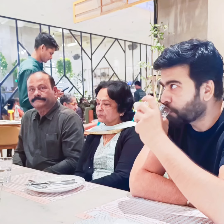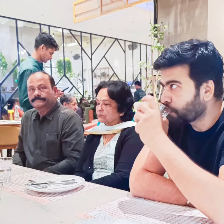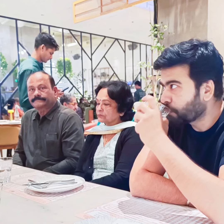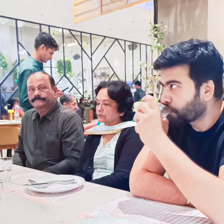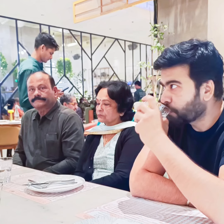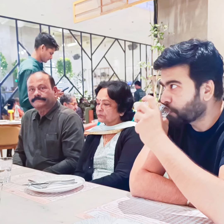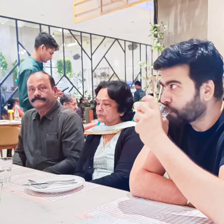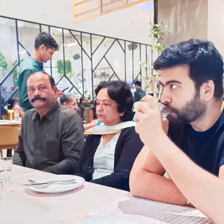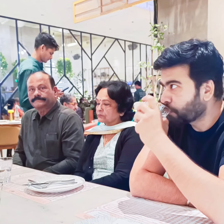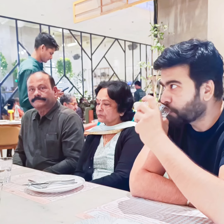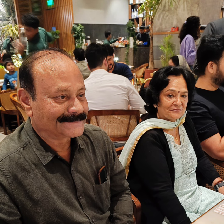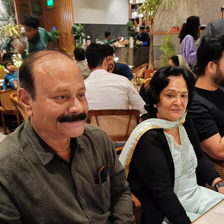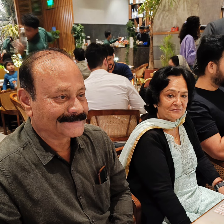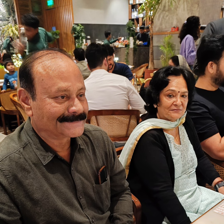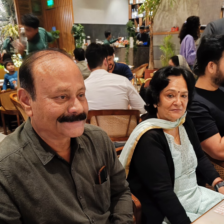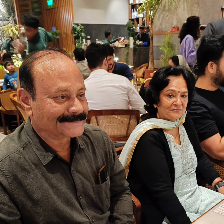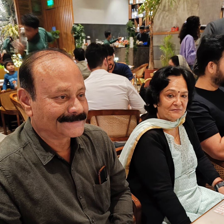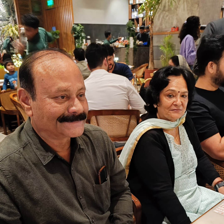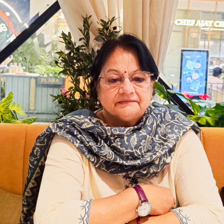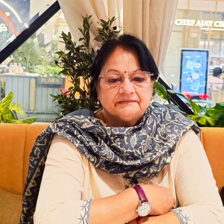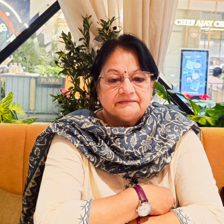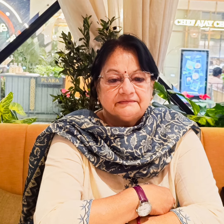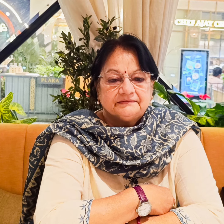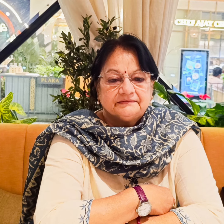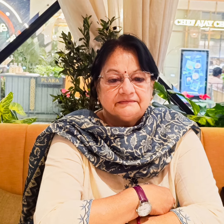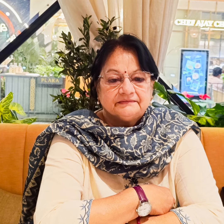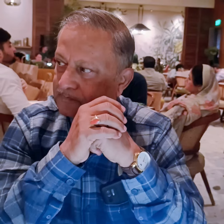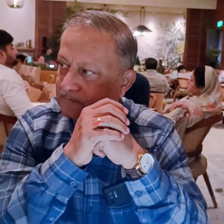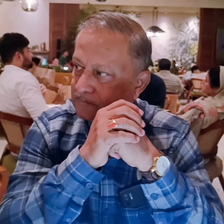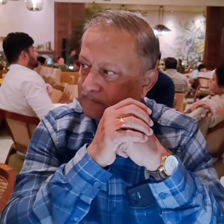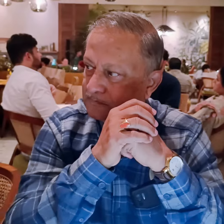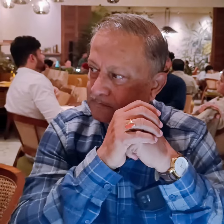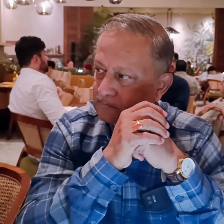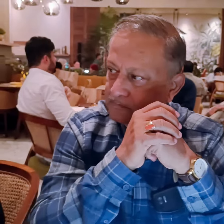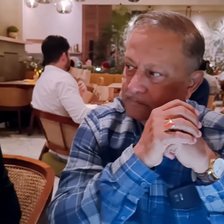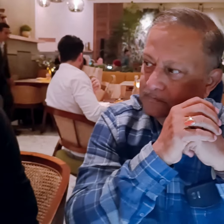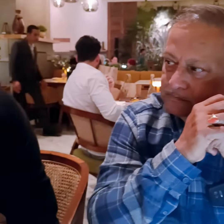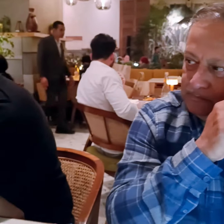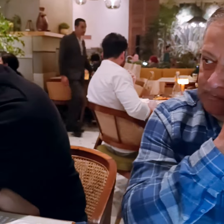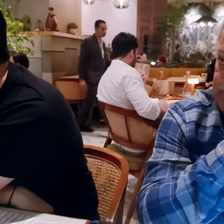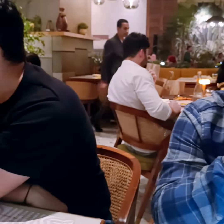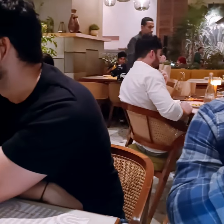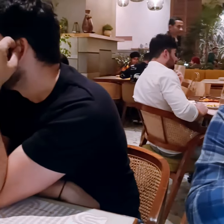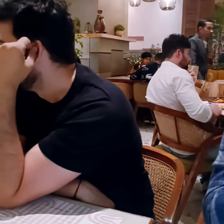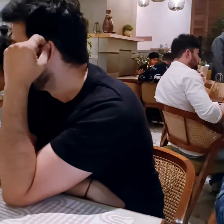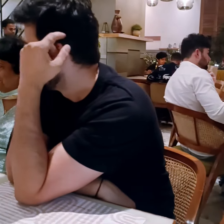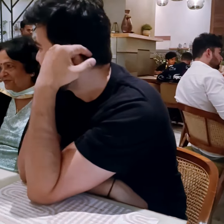নাতিটোৰ জন্মদিনত 25 জানুৱাৰীত তাতে আমাৰ ফেমিলিটোৱে খানা খাব গৈছিলোঁ। মানুহ অন্নবৰতে ভৰি থাকে।